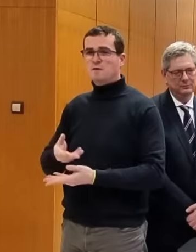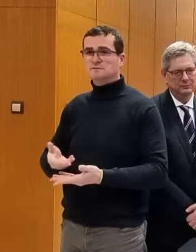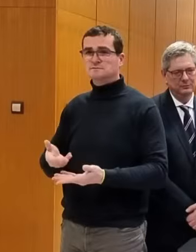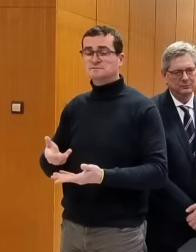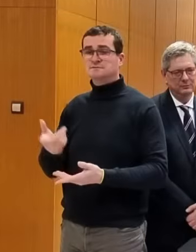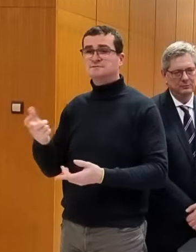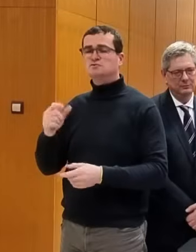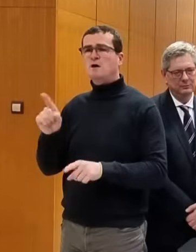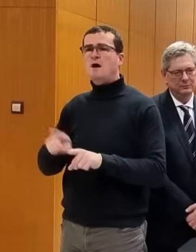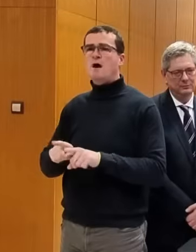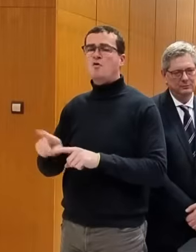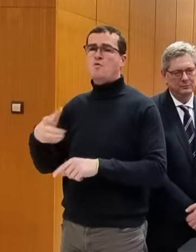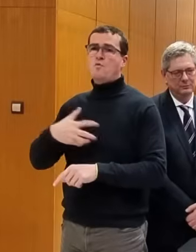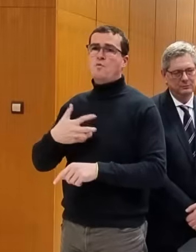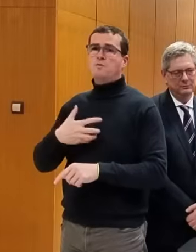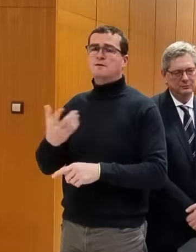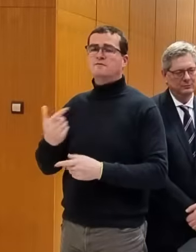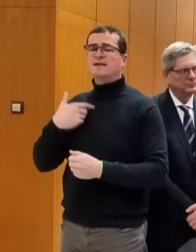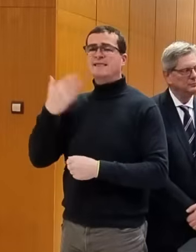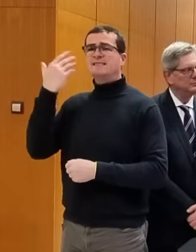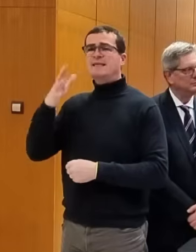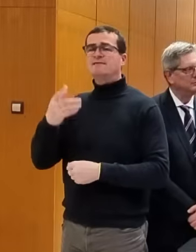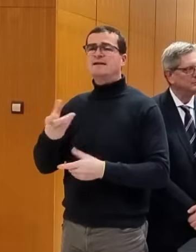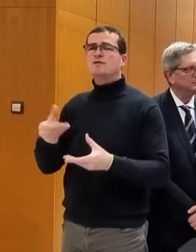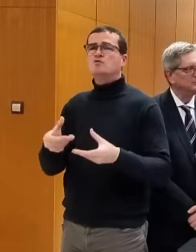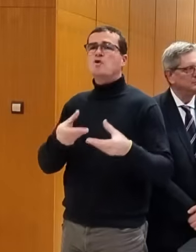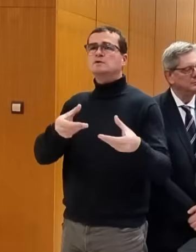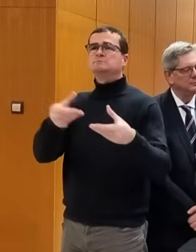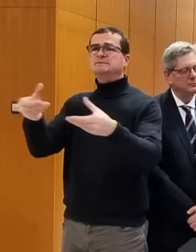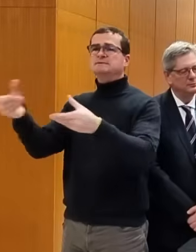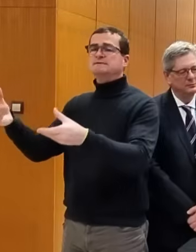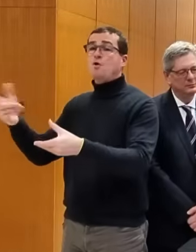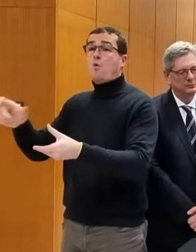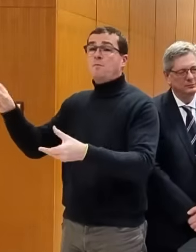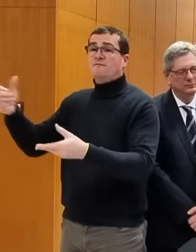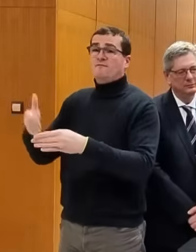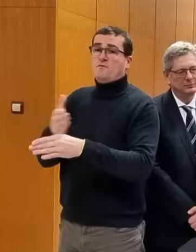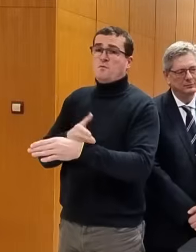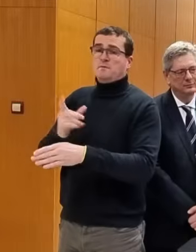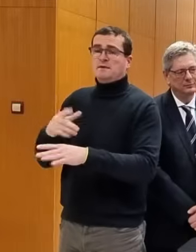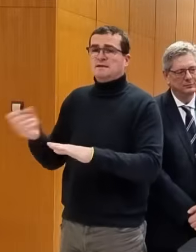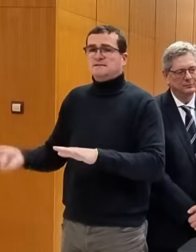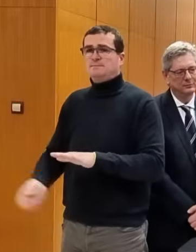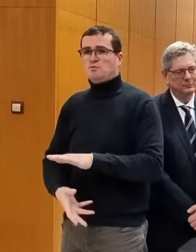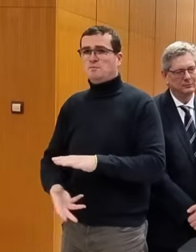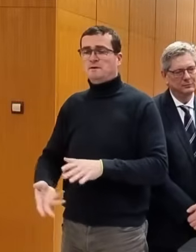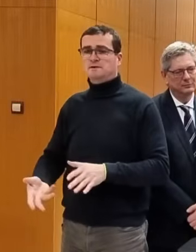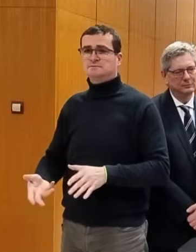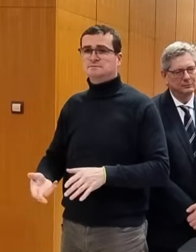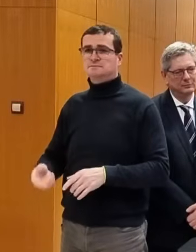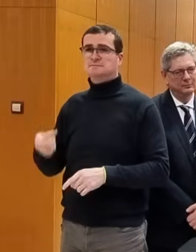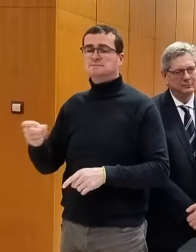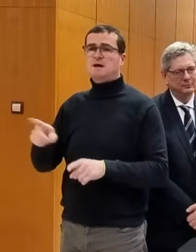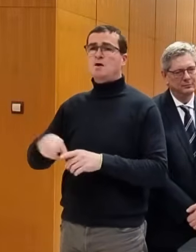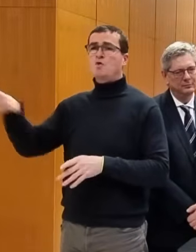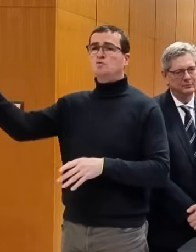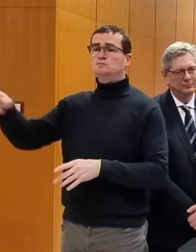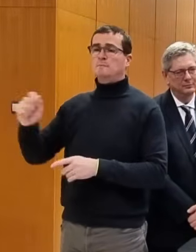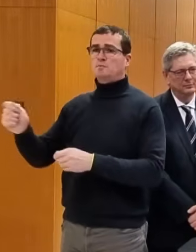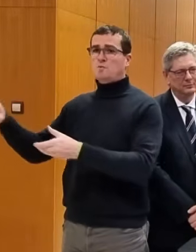konaní. Vy dneska neviete, kto ten spis dostane a už ho obviňujete z toho, že bude zametať pod koberec niečo.